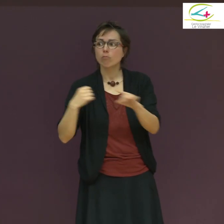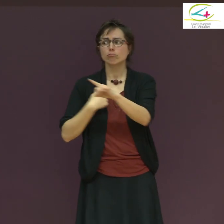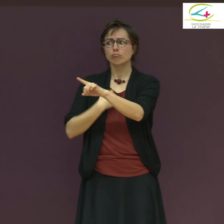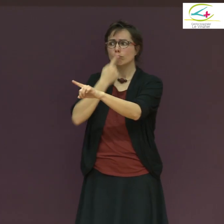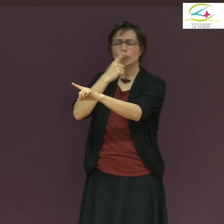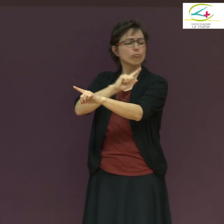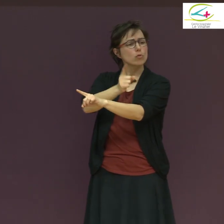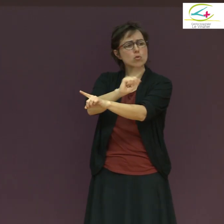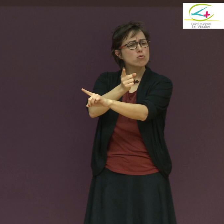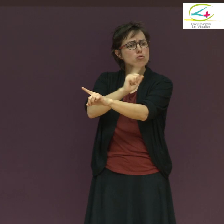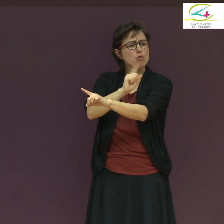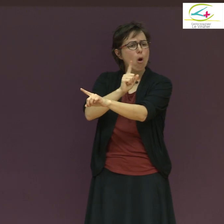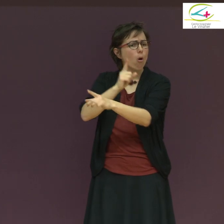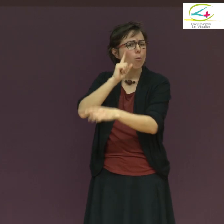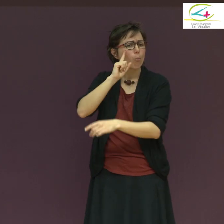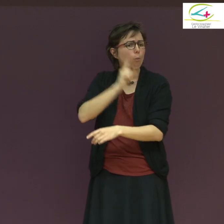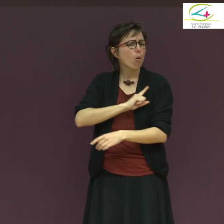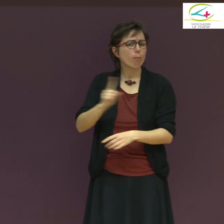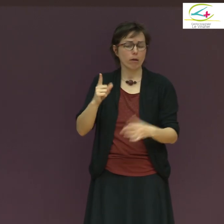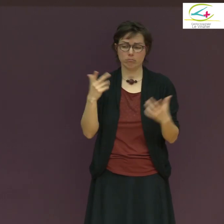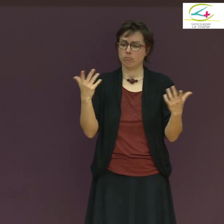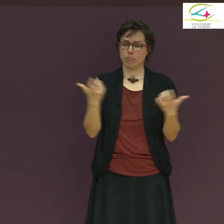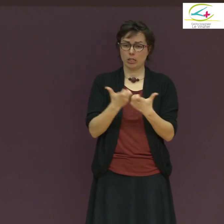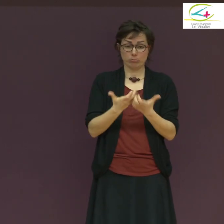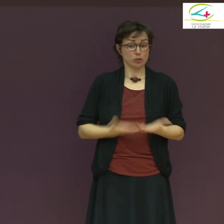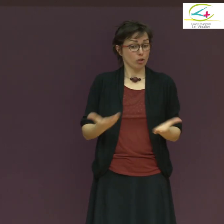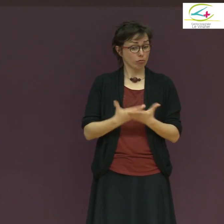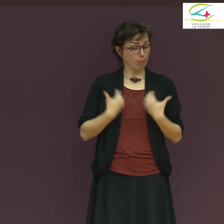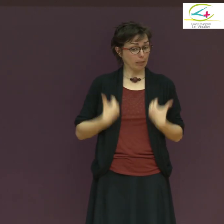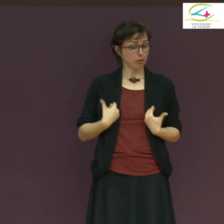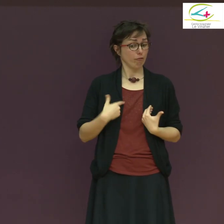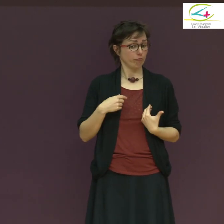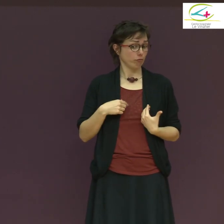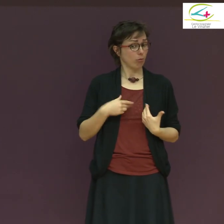forcément, est-ce qu'on peut pas imaginer à un moment que c'est un vrai choix?